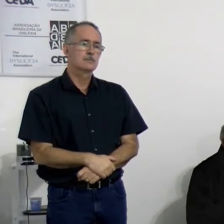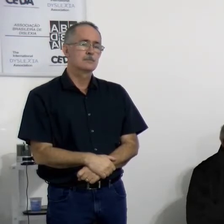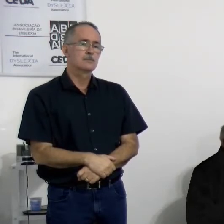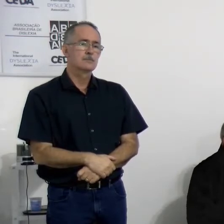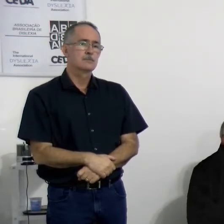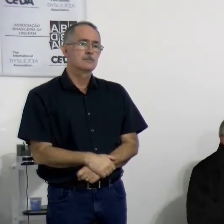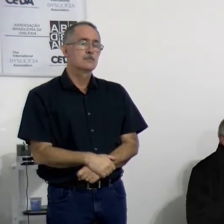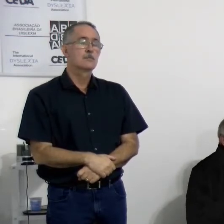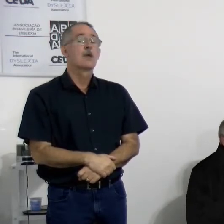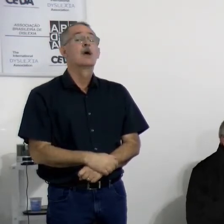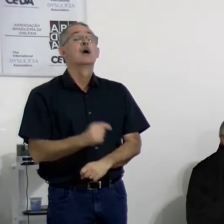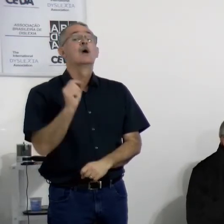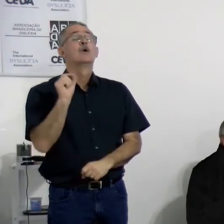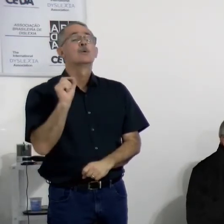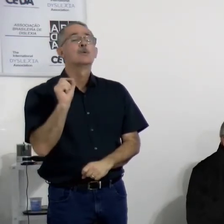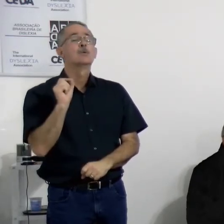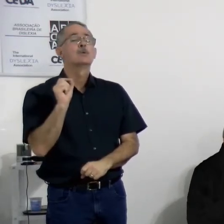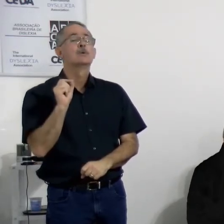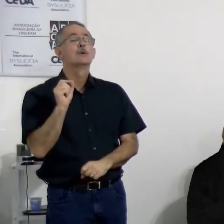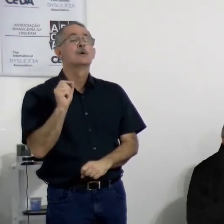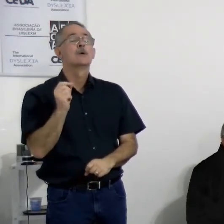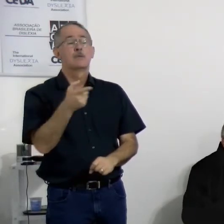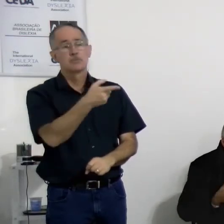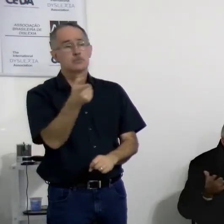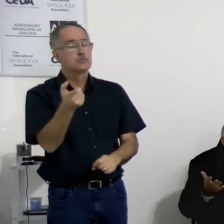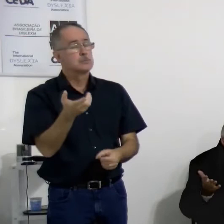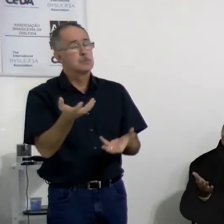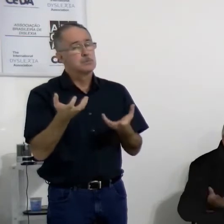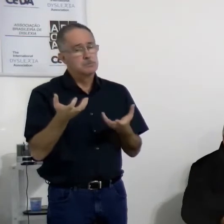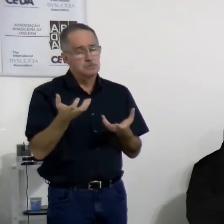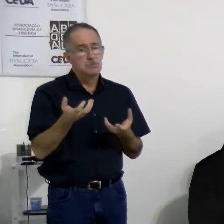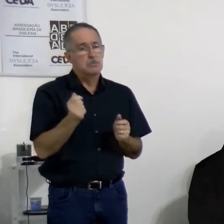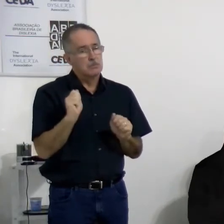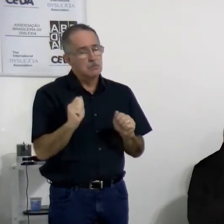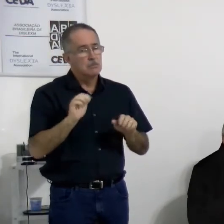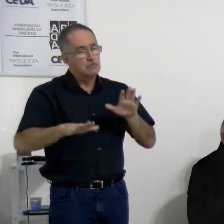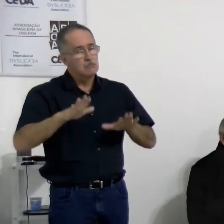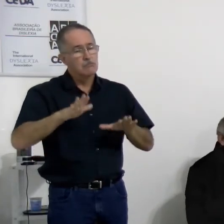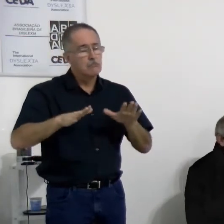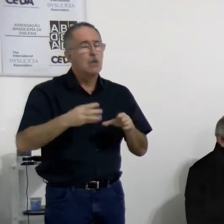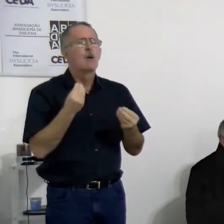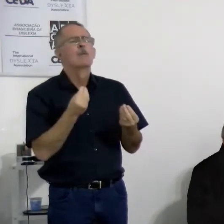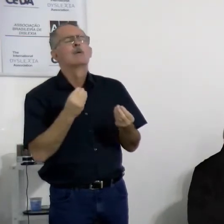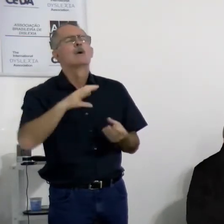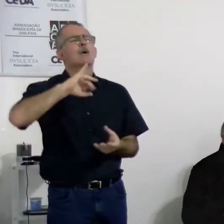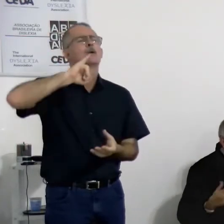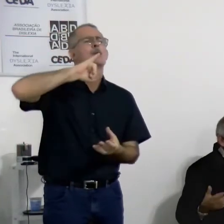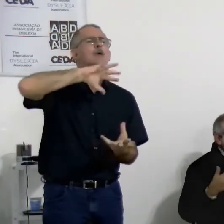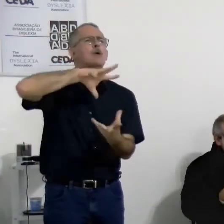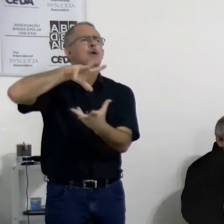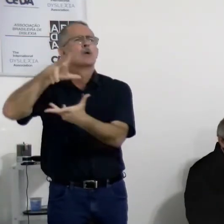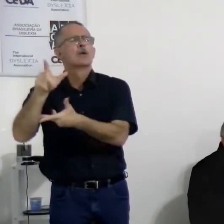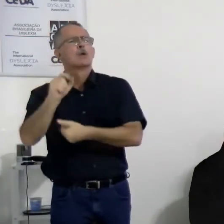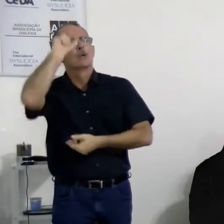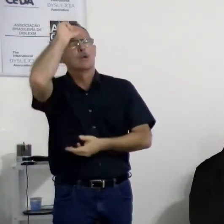for? Então, uma das questões que vocês poderiam ter é para que serve a International Dyslexia Association, a